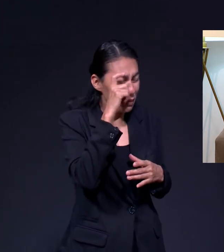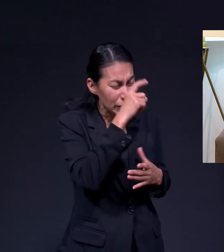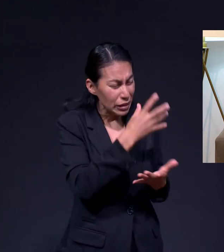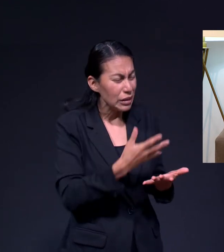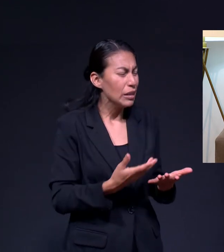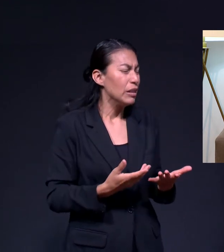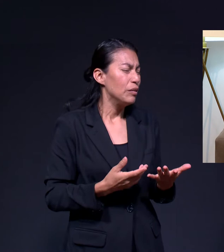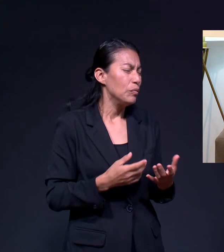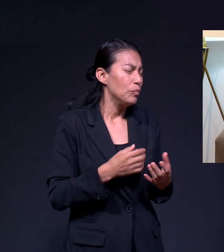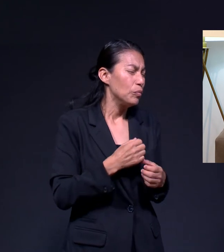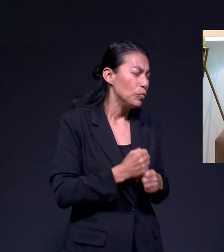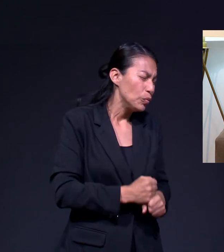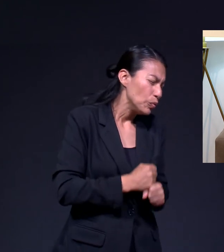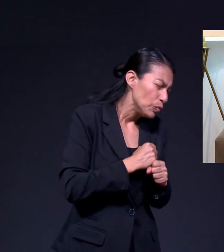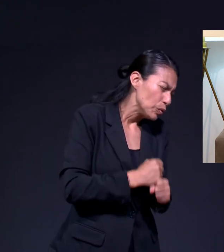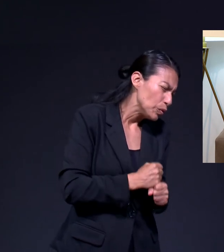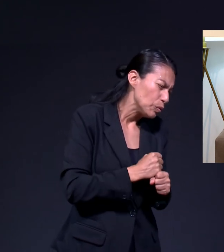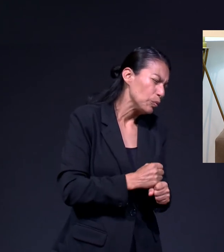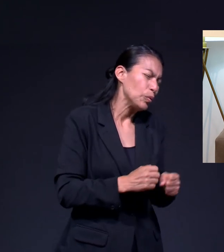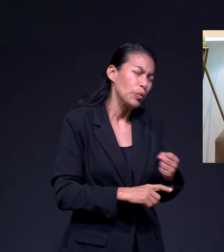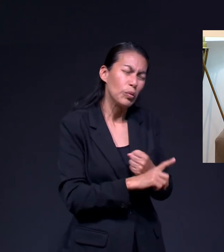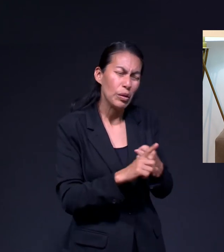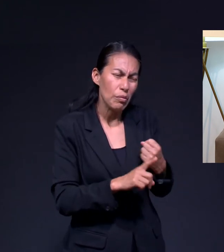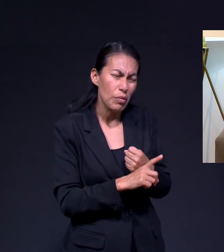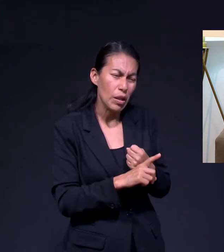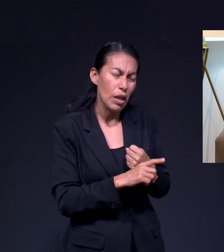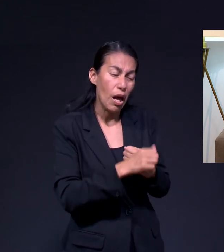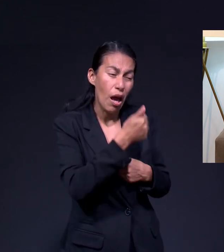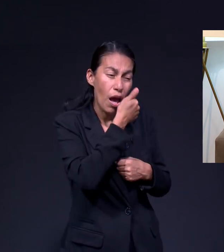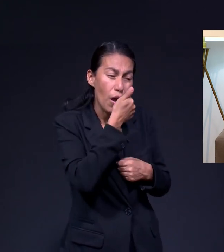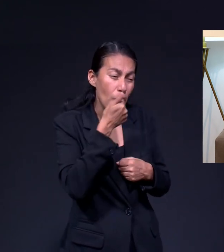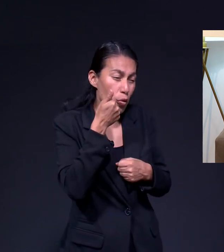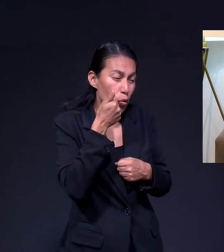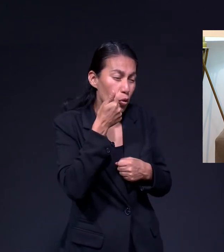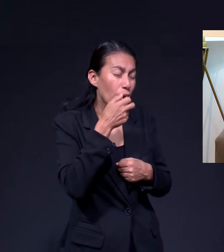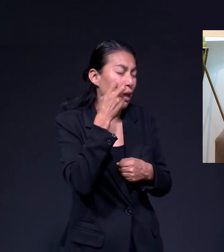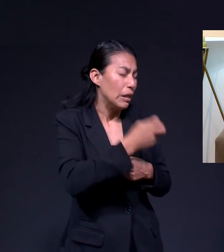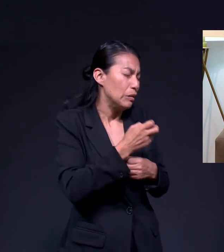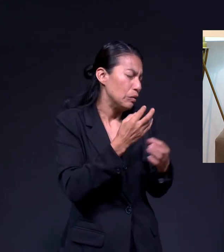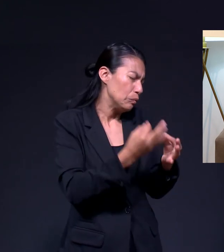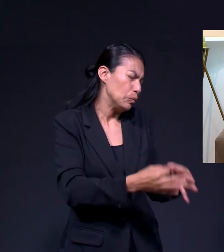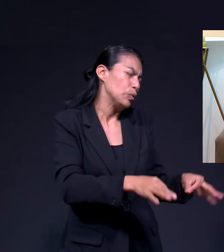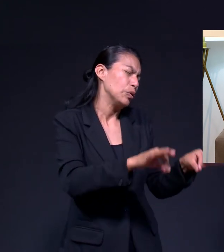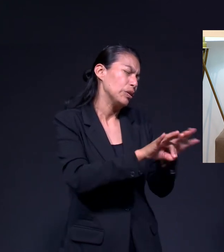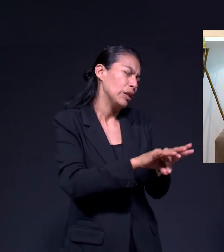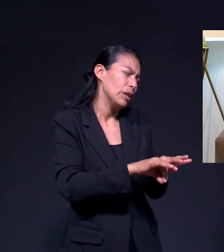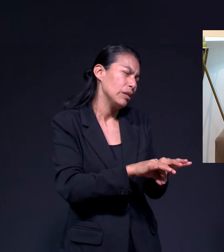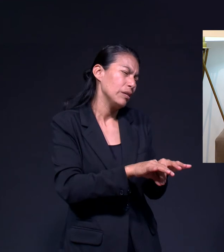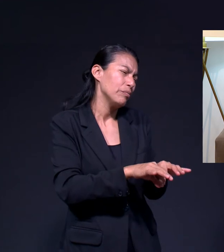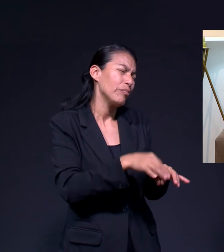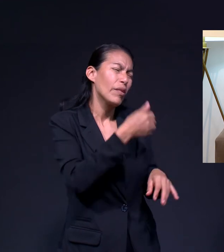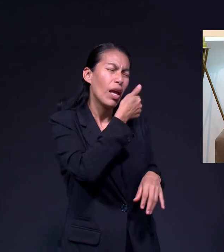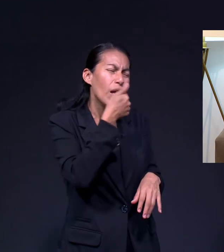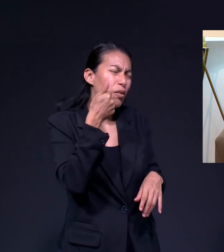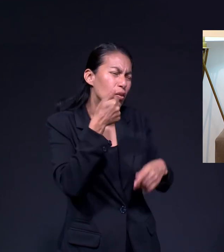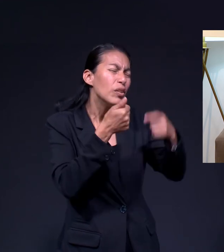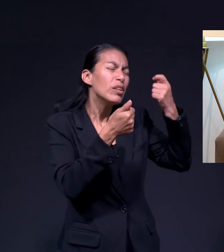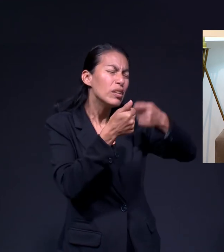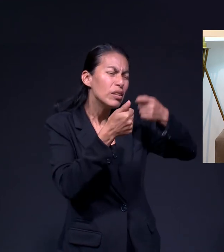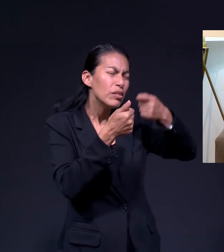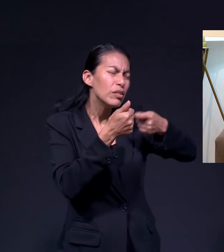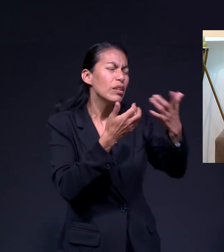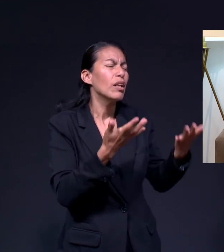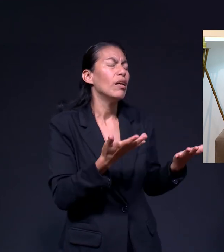alguna decisión alguna crisis cuán importante es ayunar porque que